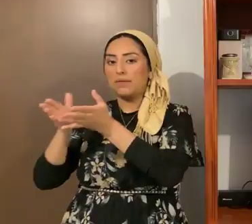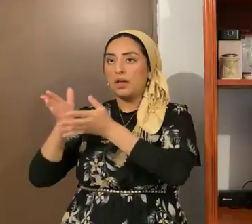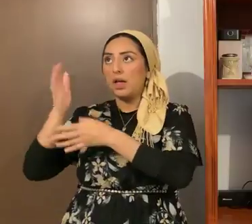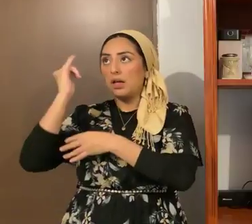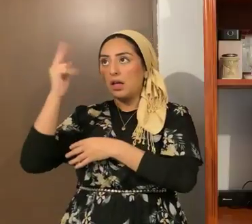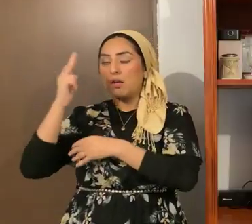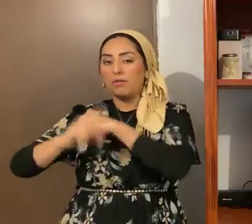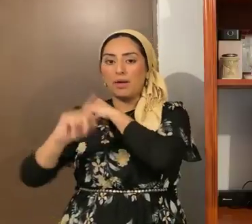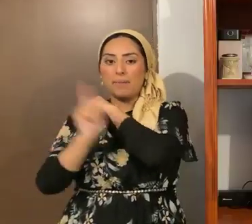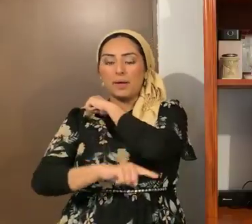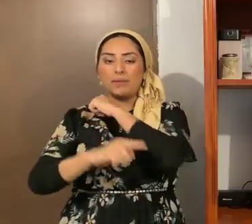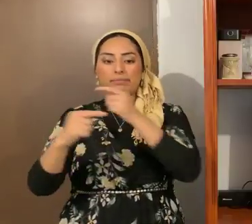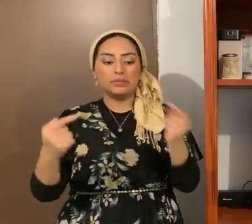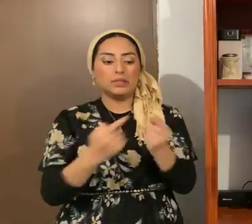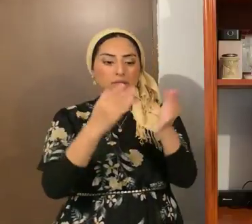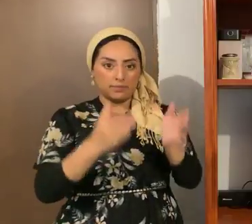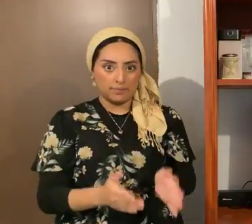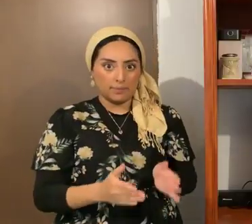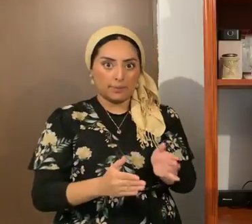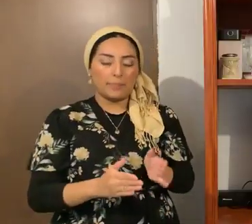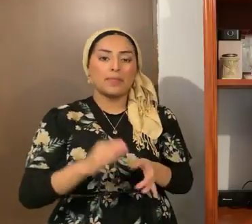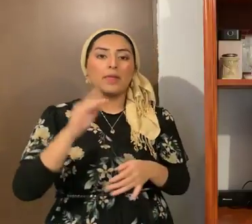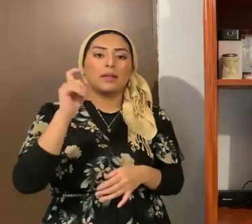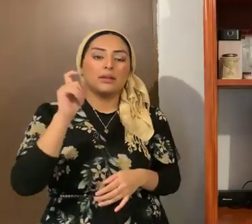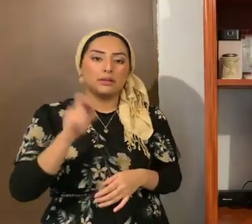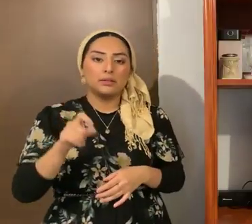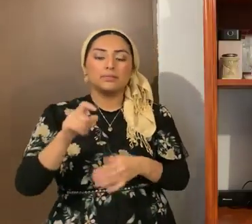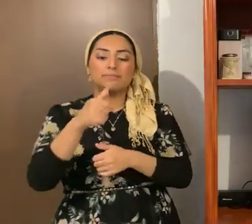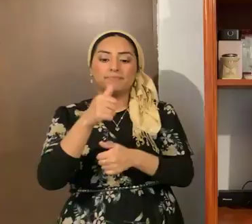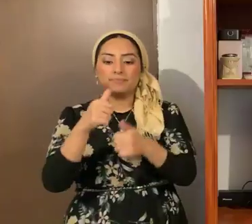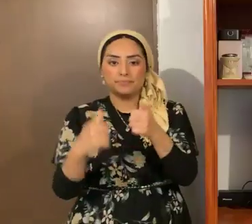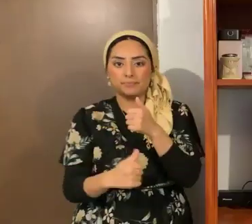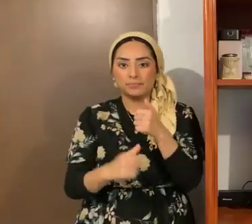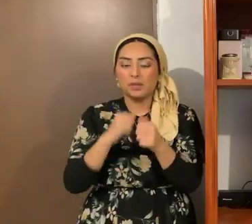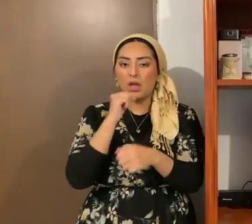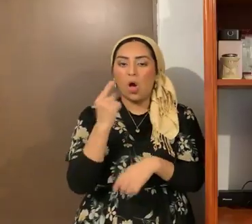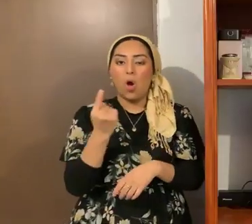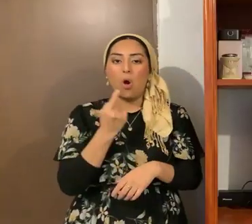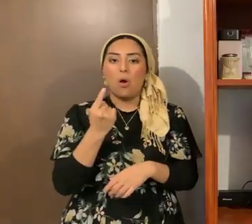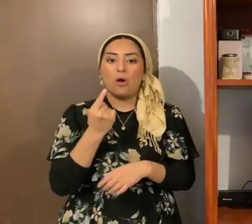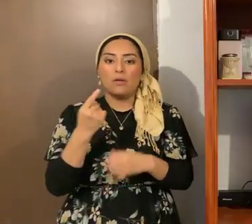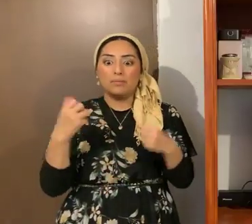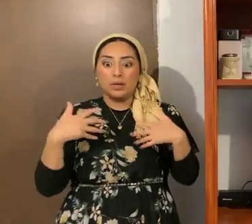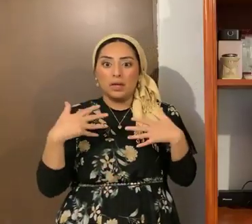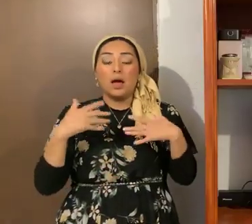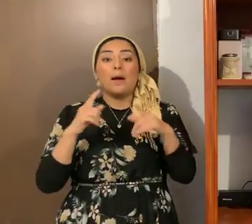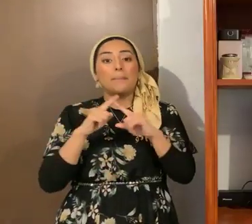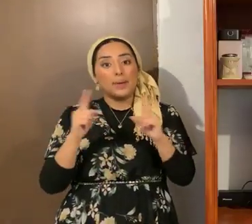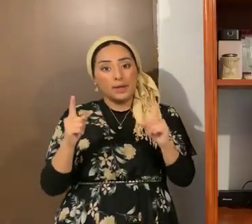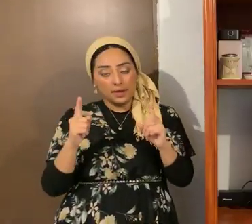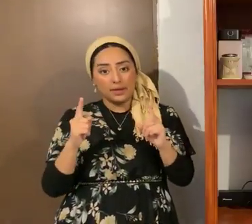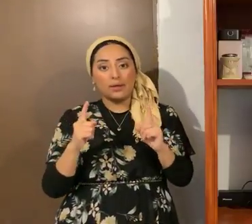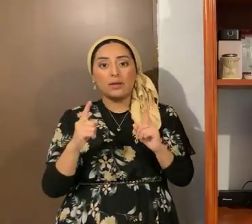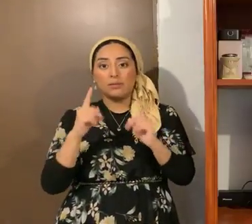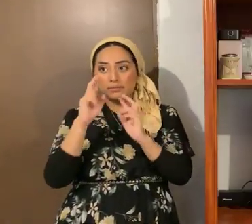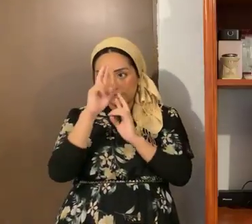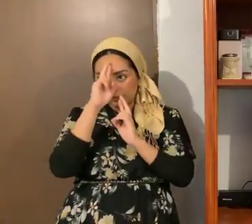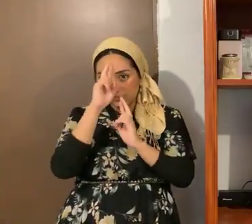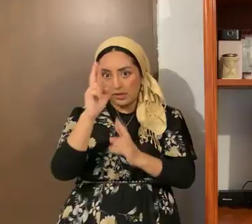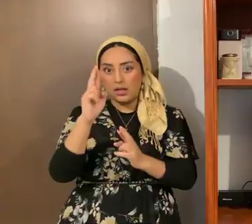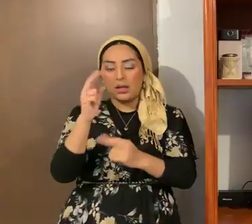castigar al que hace lo malo. Por lo cual es necesario estarle sujetos, no solamente por razón del castigo, sino también por causa de la